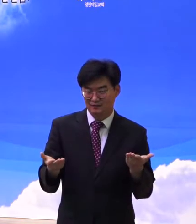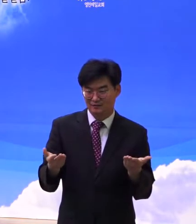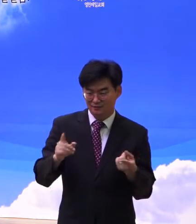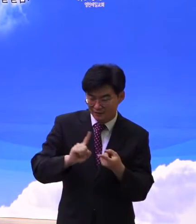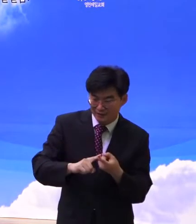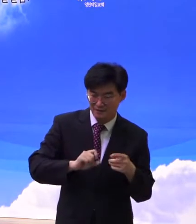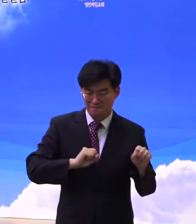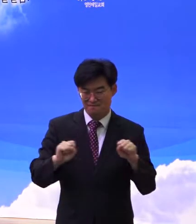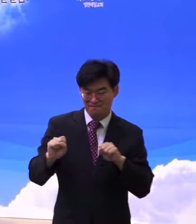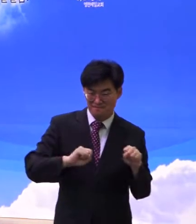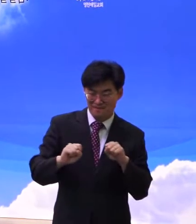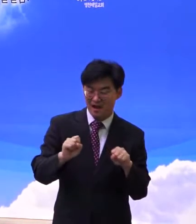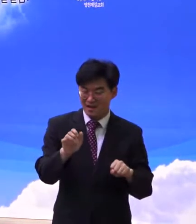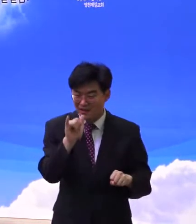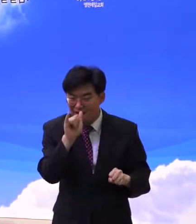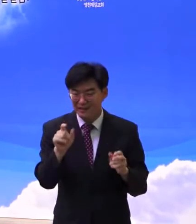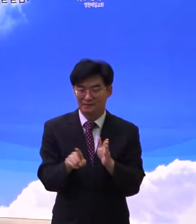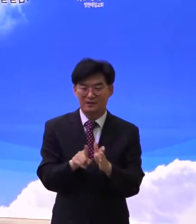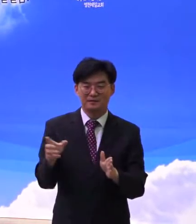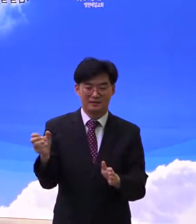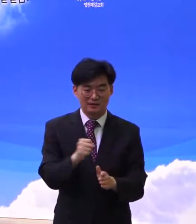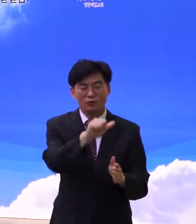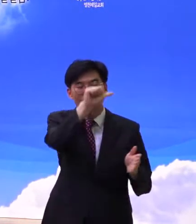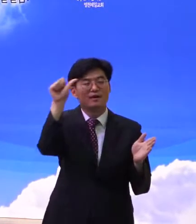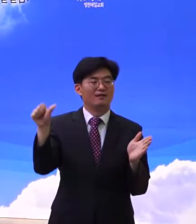전 인생을 헌신하고 드렸습니다.